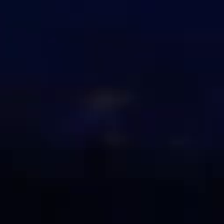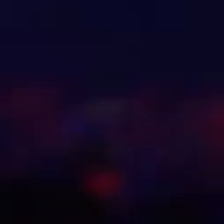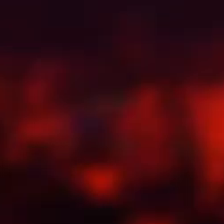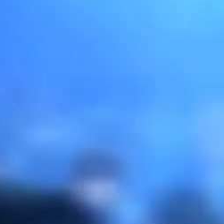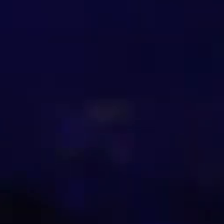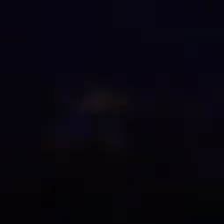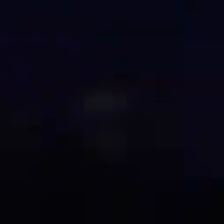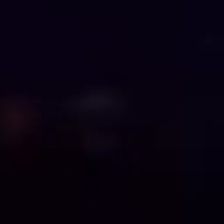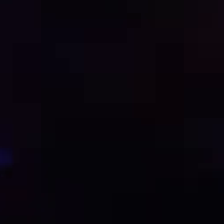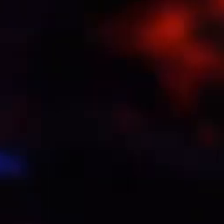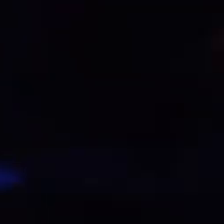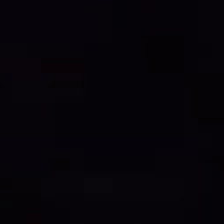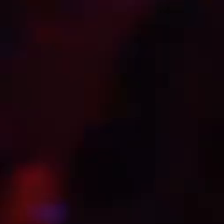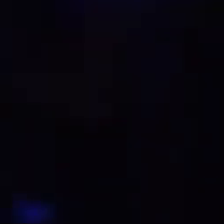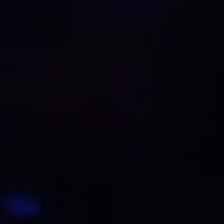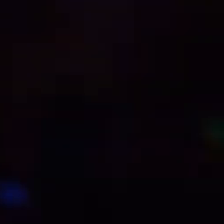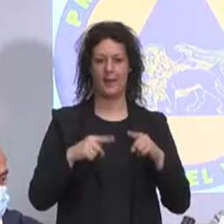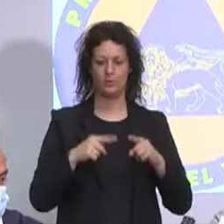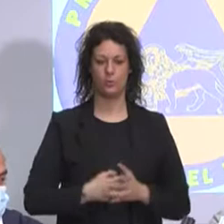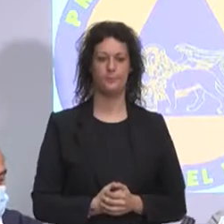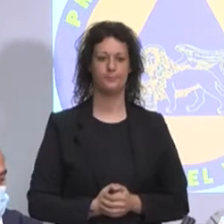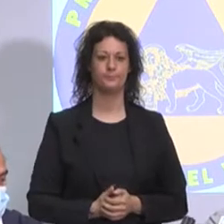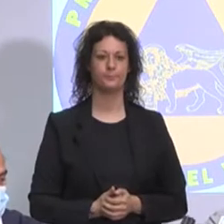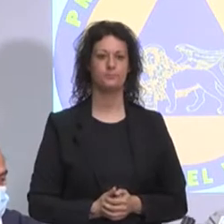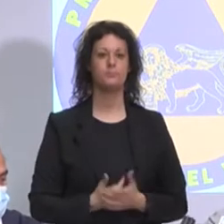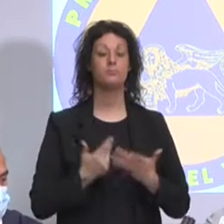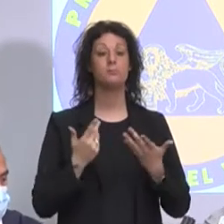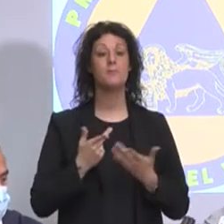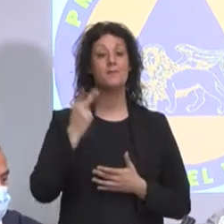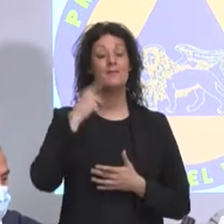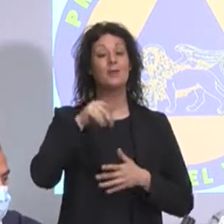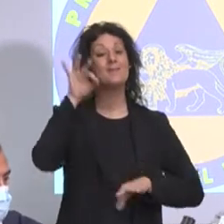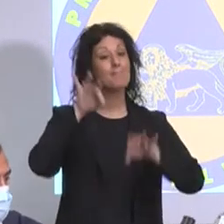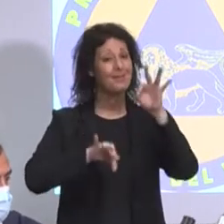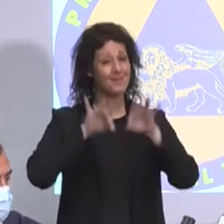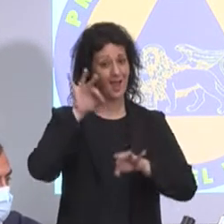governatori hanno discusso nel pomeriggio in videoconferenza. Sembra che il governo voglia